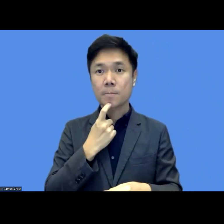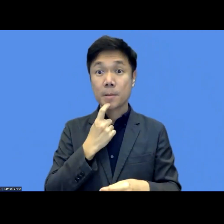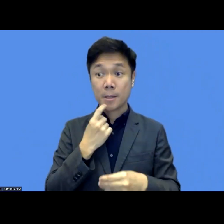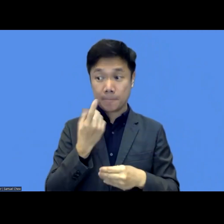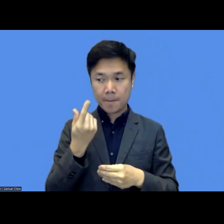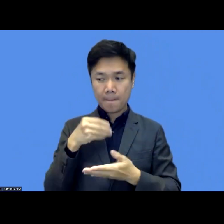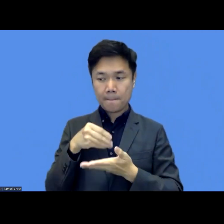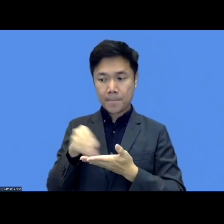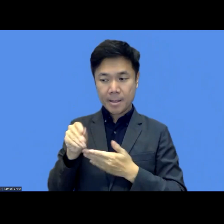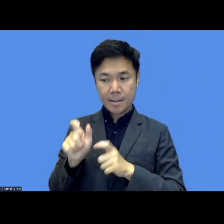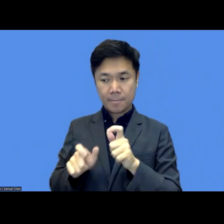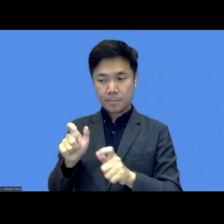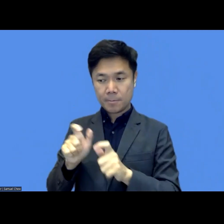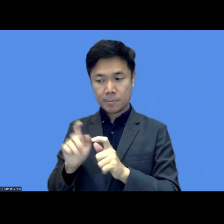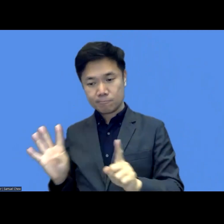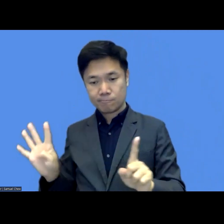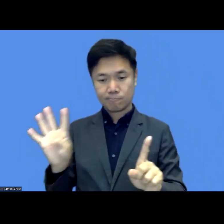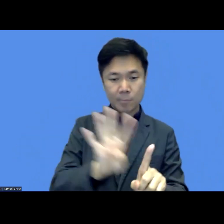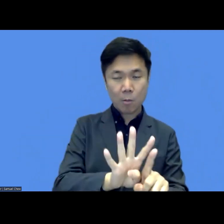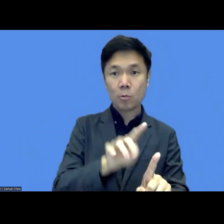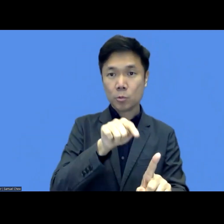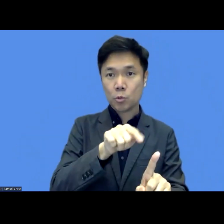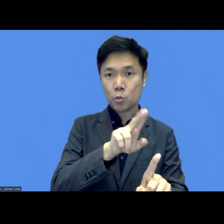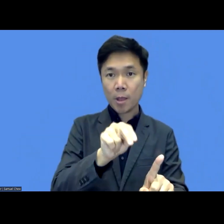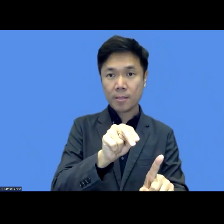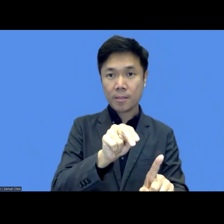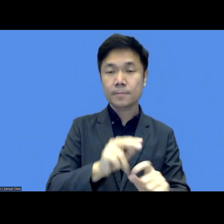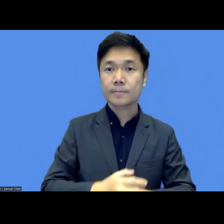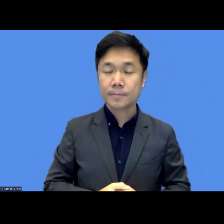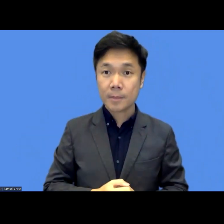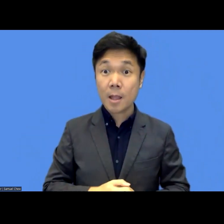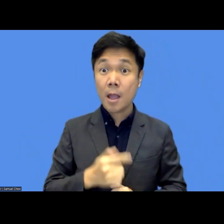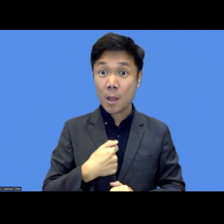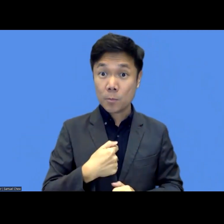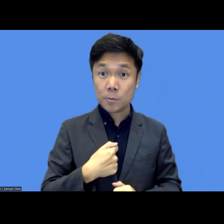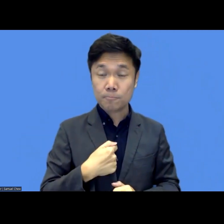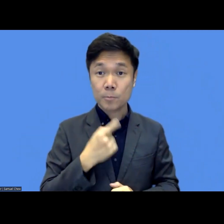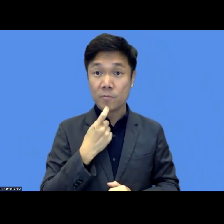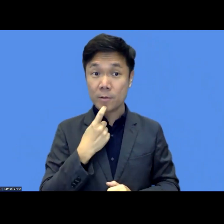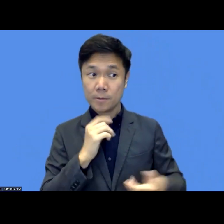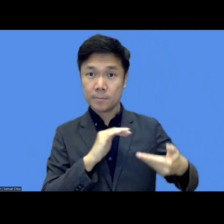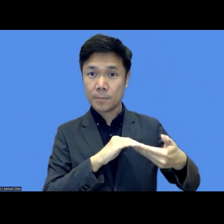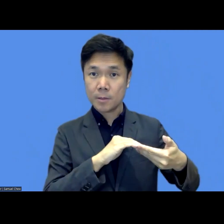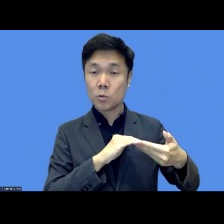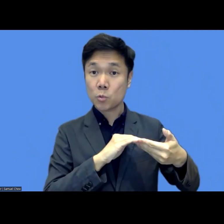Hay un cierto presupuesto para eso. Tenemos discusiones con el UNHCR